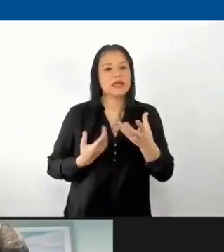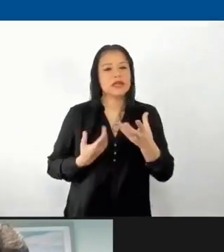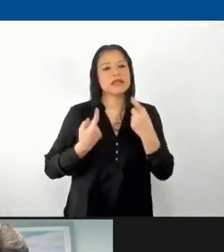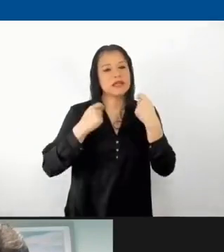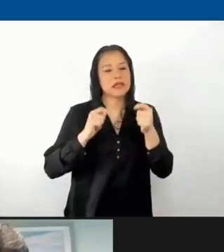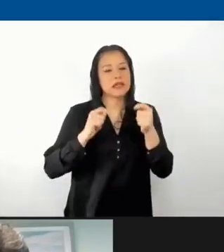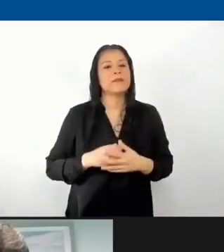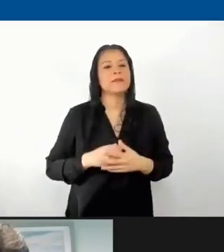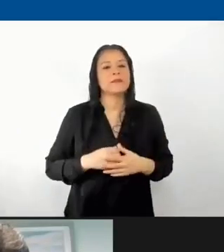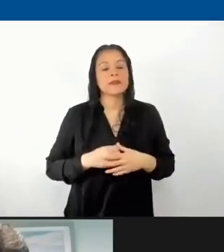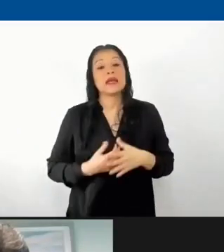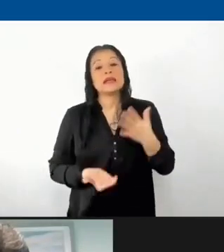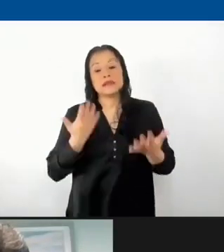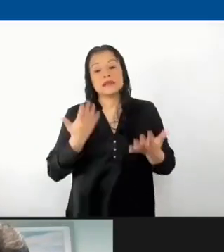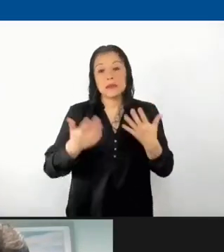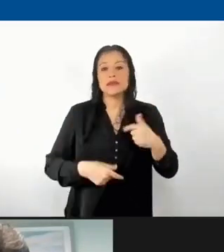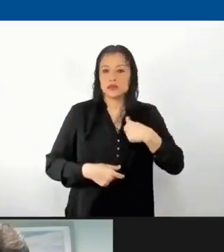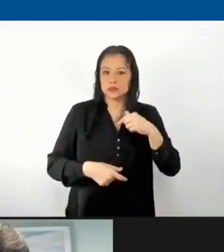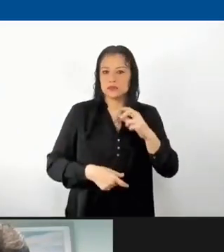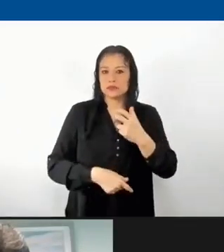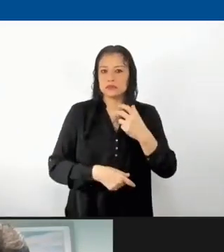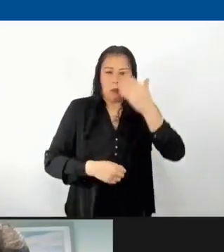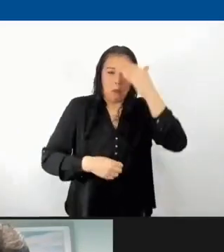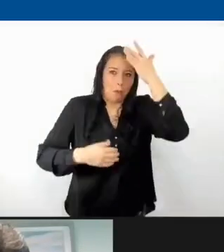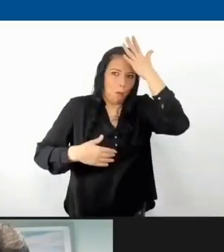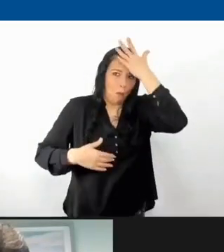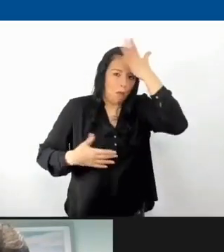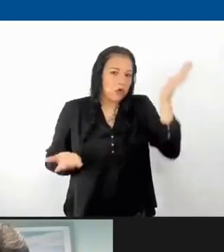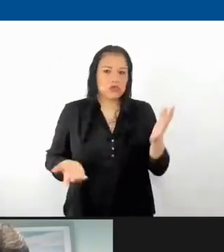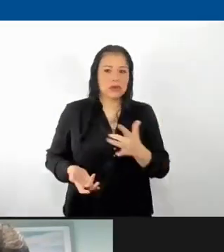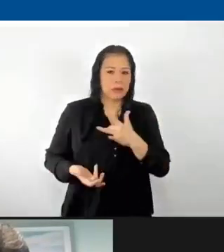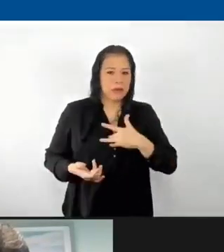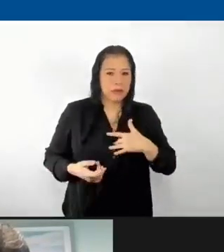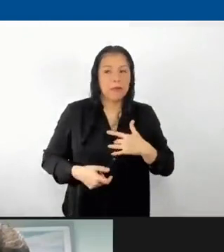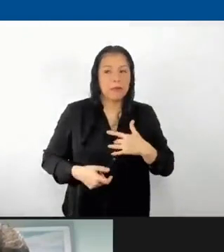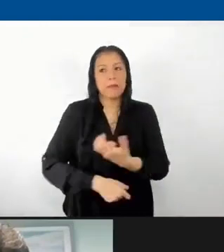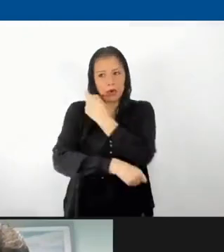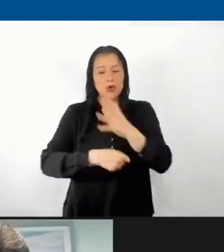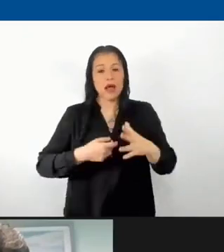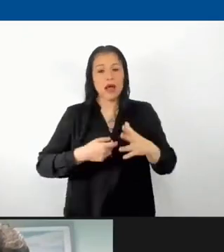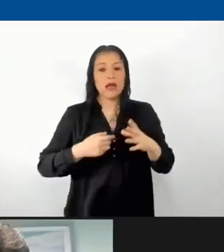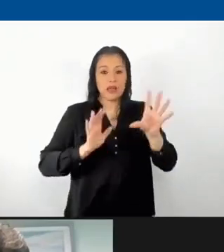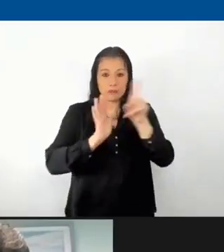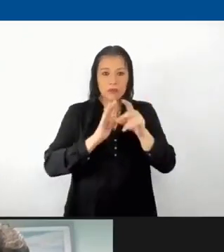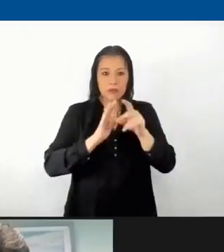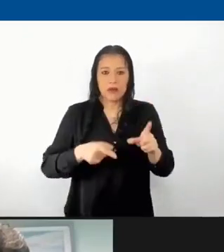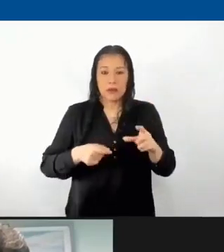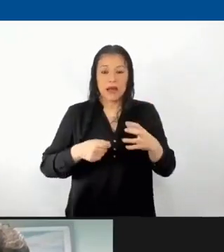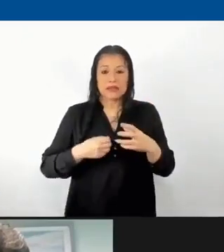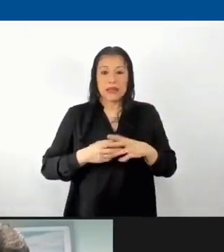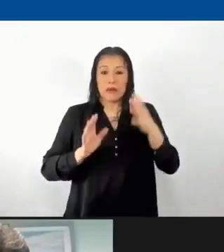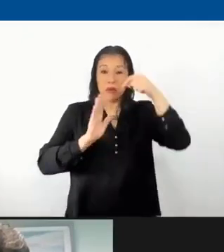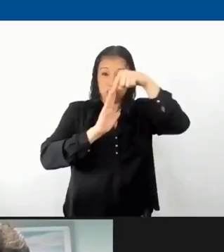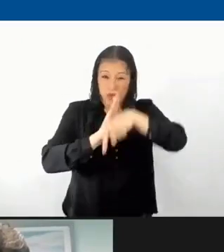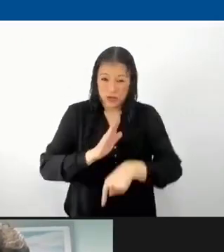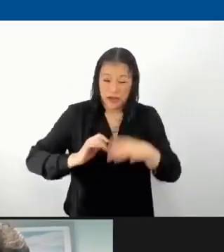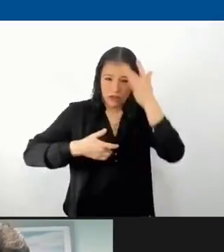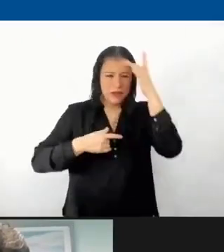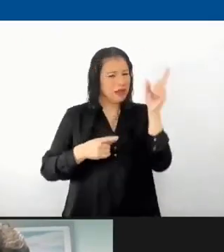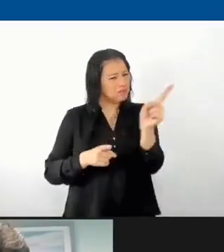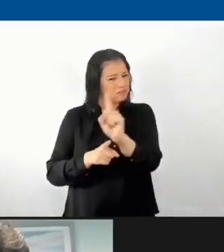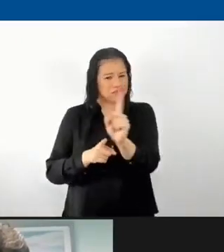la intención de la pregunta, si la vacuna le va a agravar la enfermedad, no, de ninguna manera. ¿Por qué? Recuerden lo que hemos